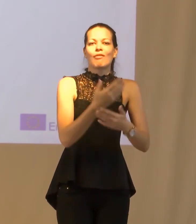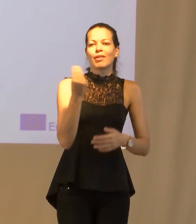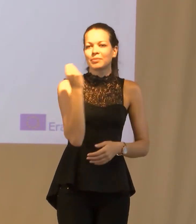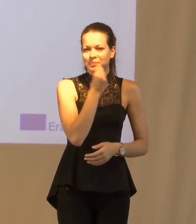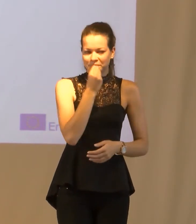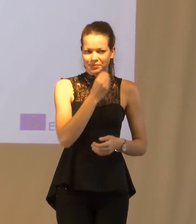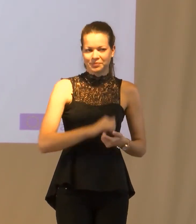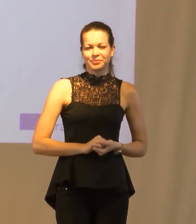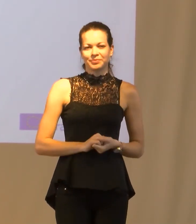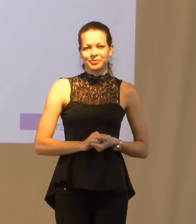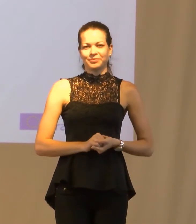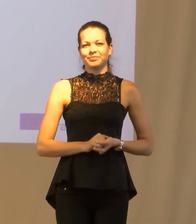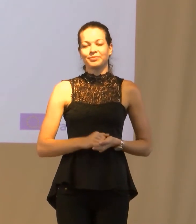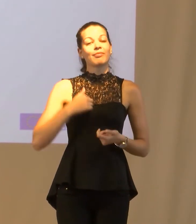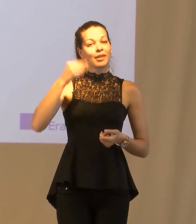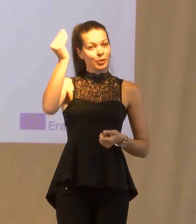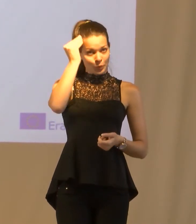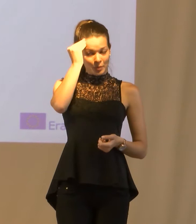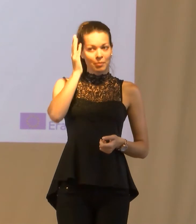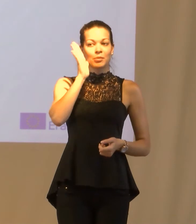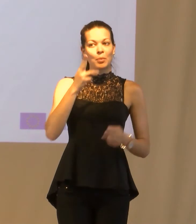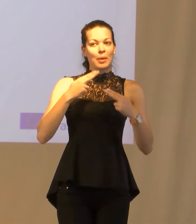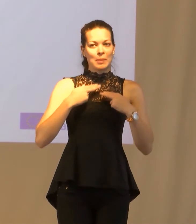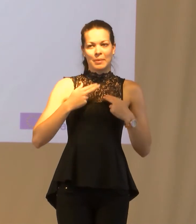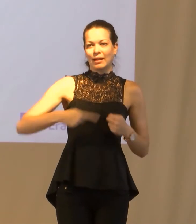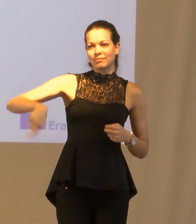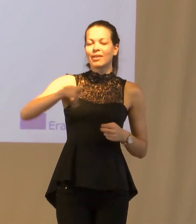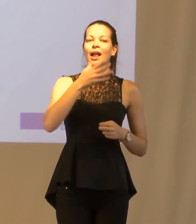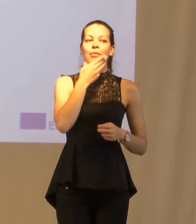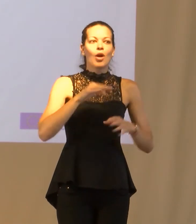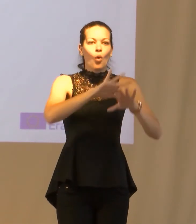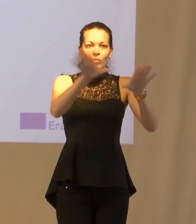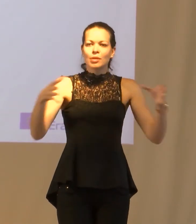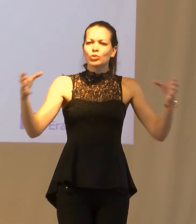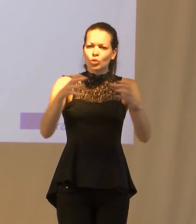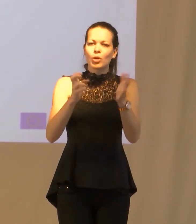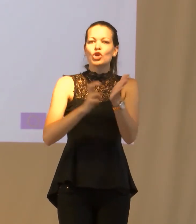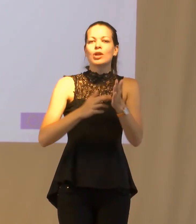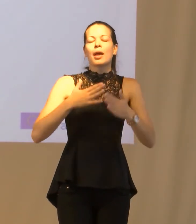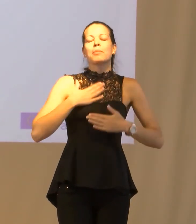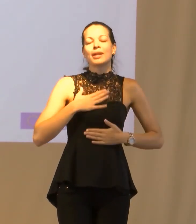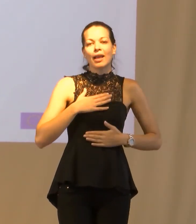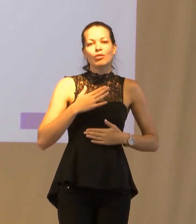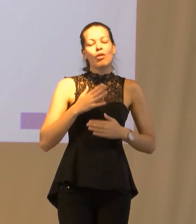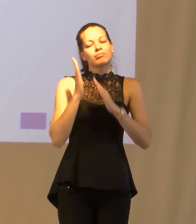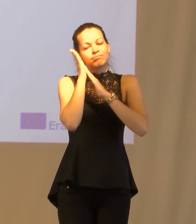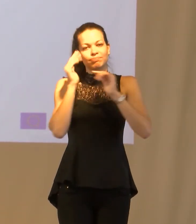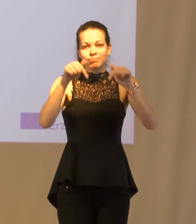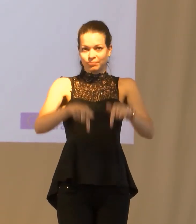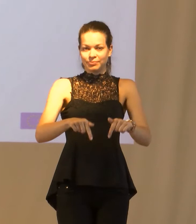naučili. Upam, da se bomo imeli lepo. Vsem skupaj želim še prijetno bivanje v naslednjih